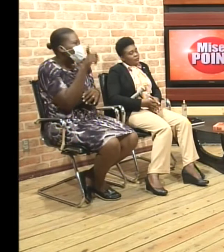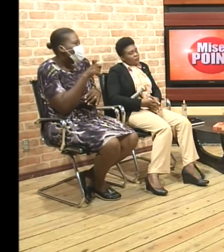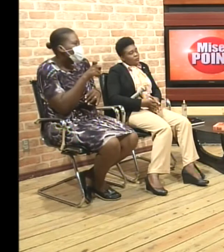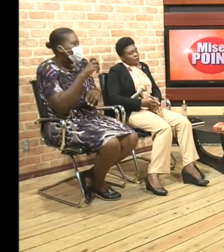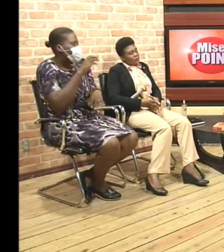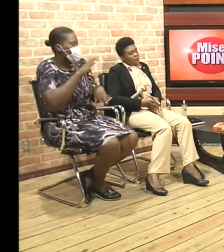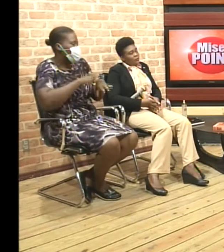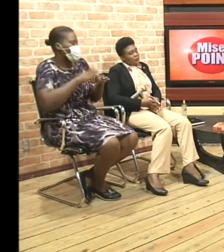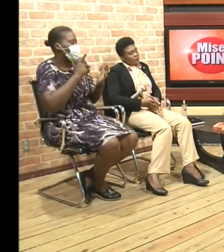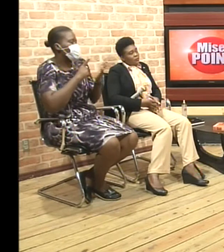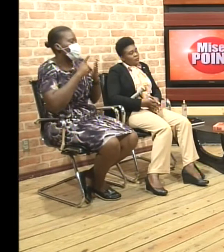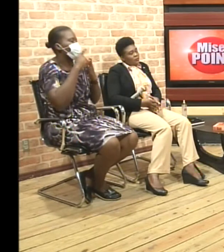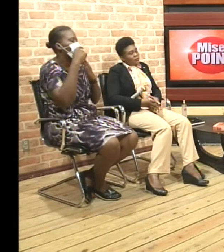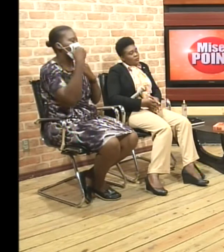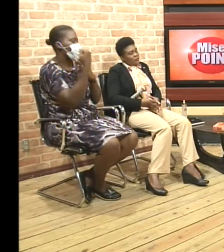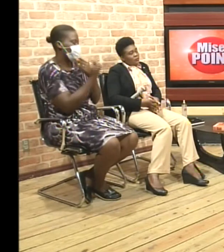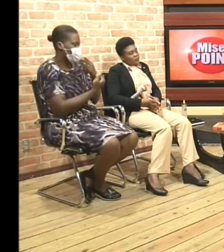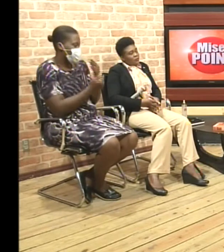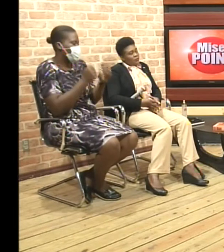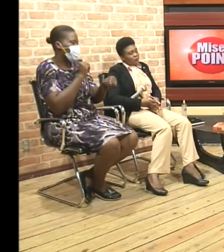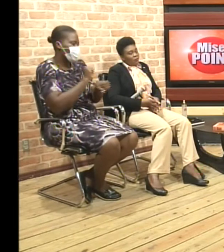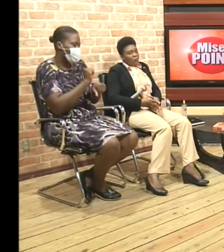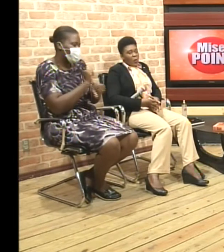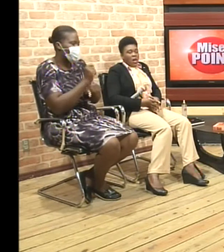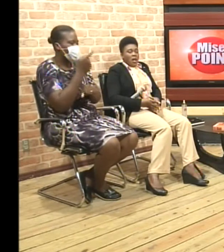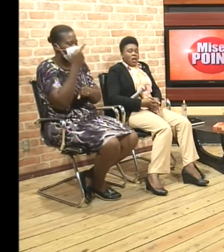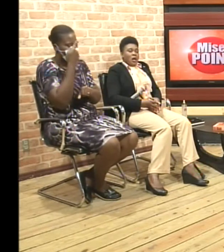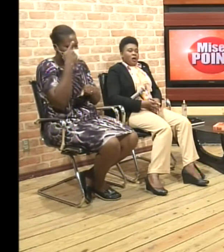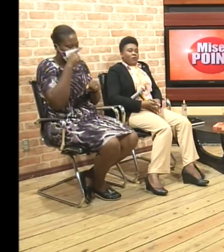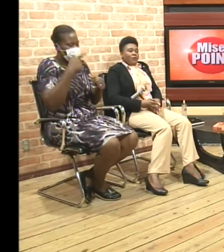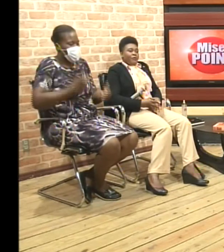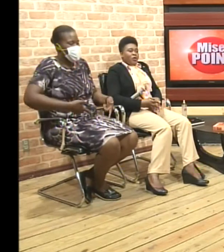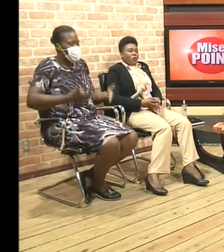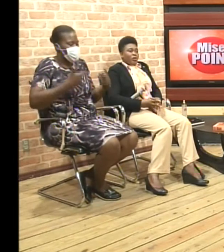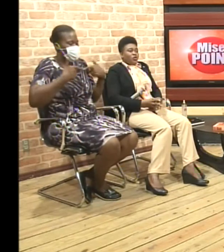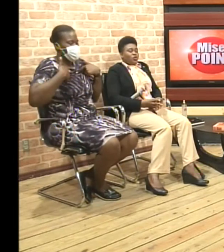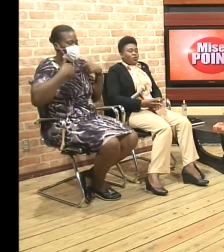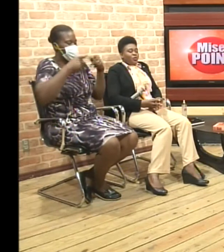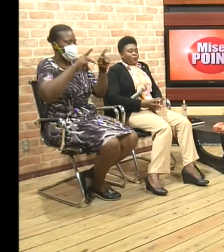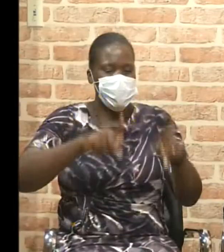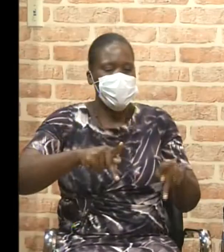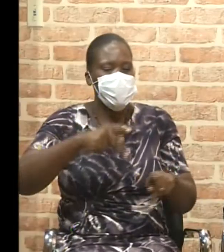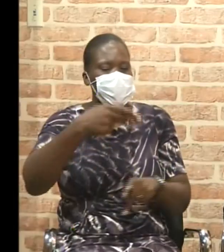que vous différence qui portait dans la vie, mon handicap en Haïti. Faut que